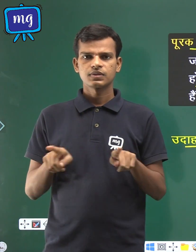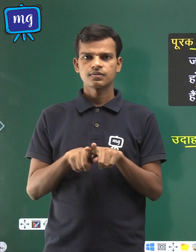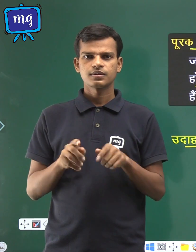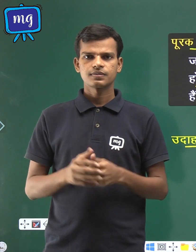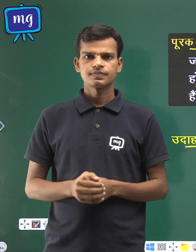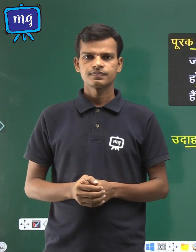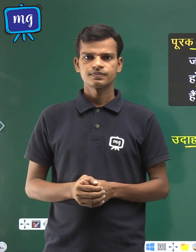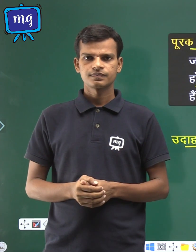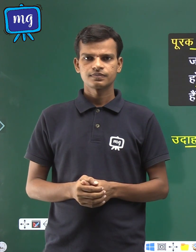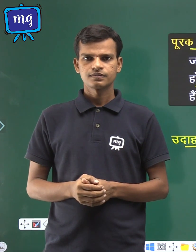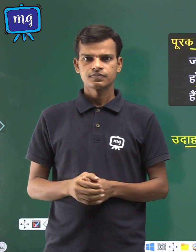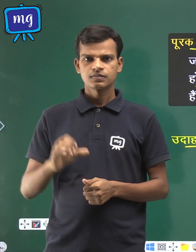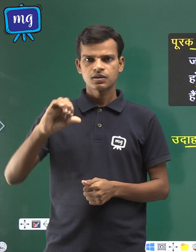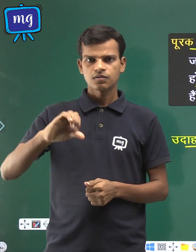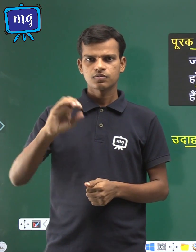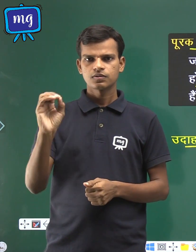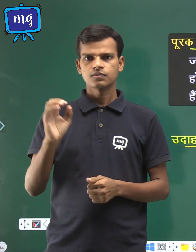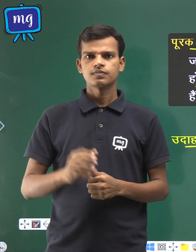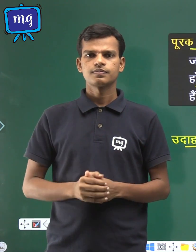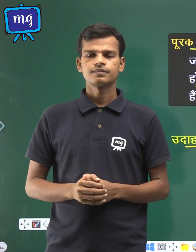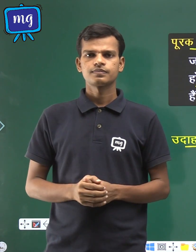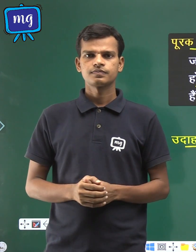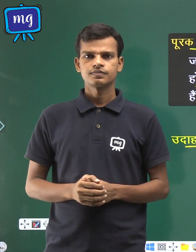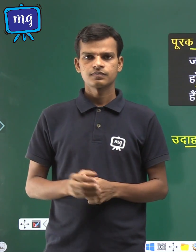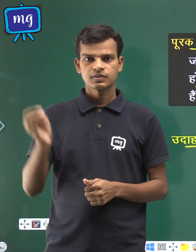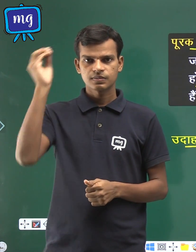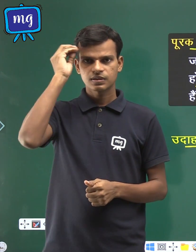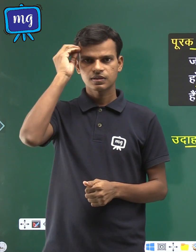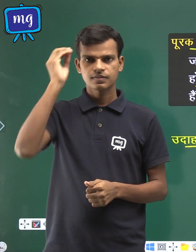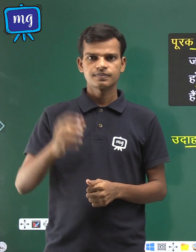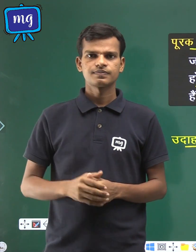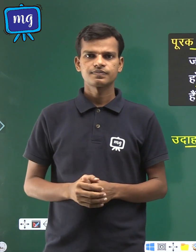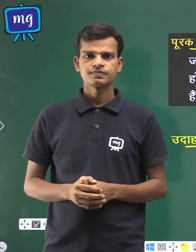बराबर 90। समझ आ गया?